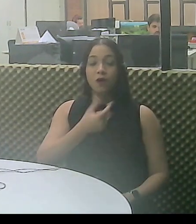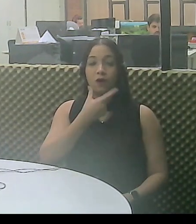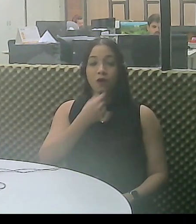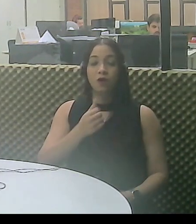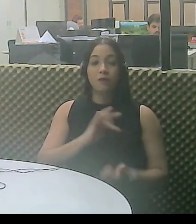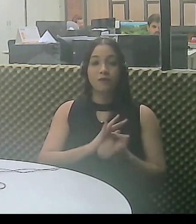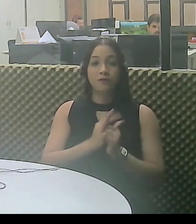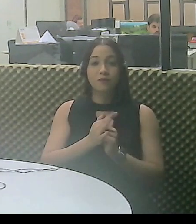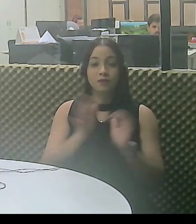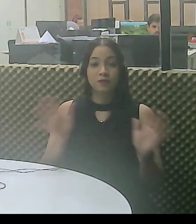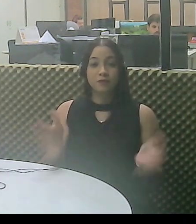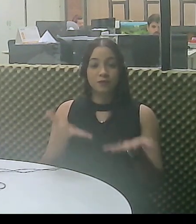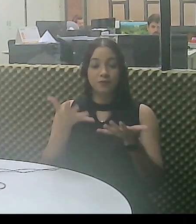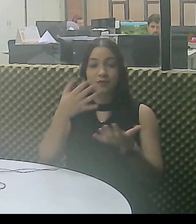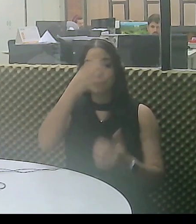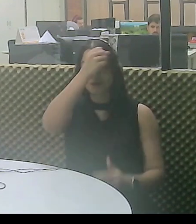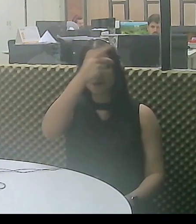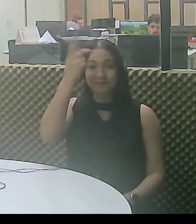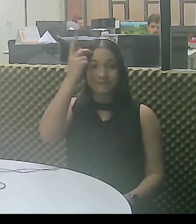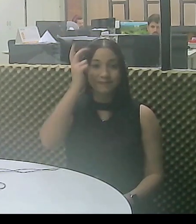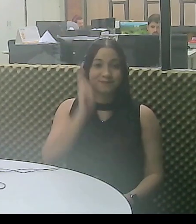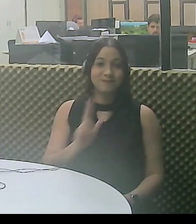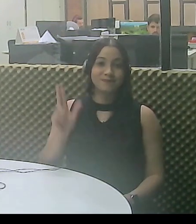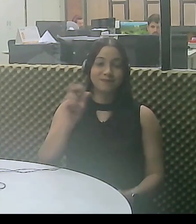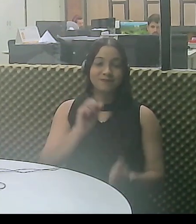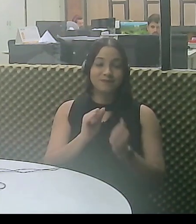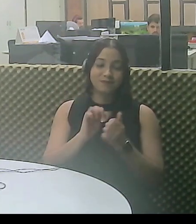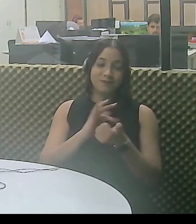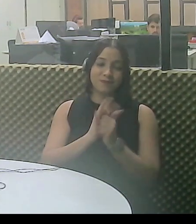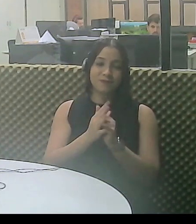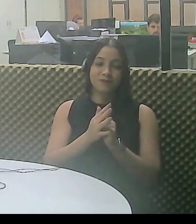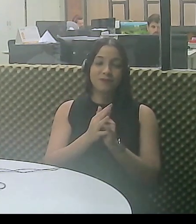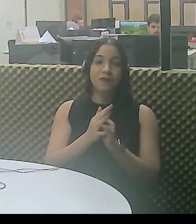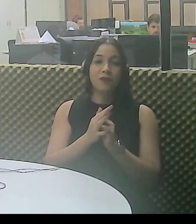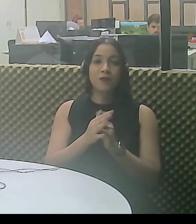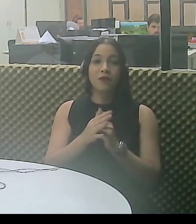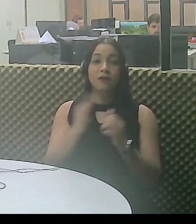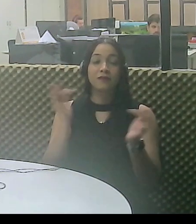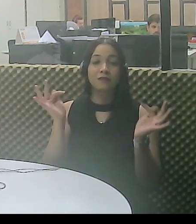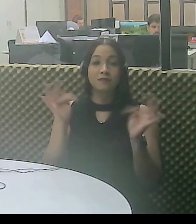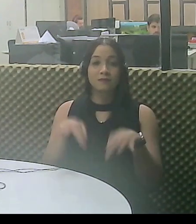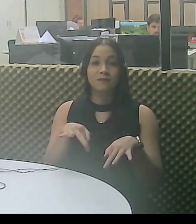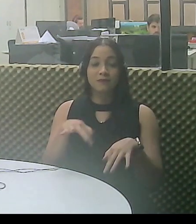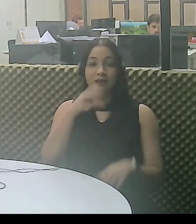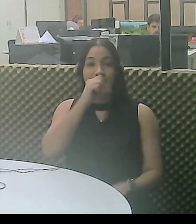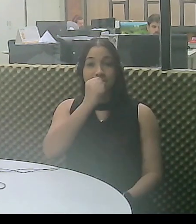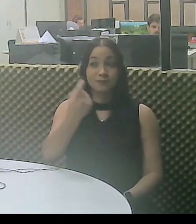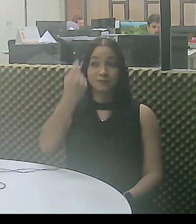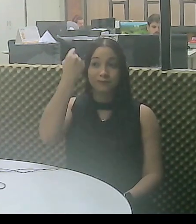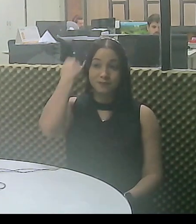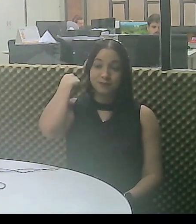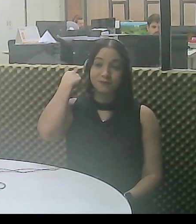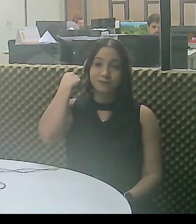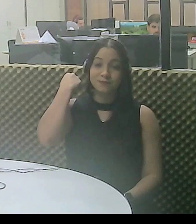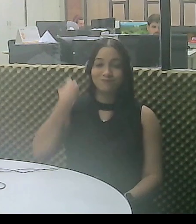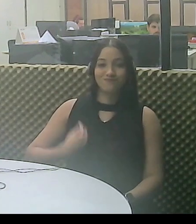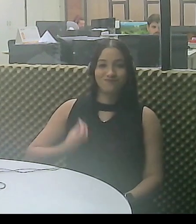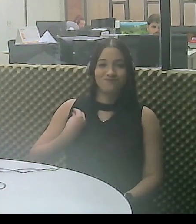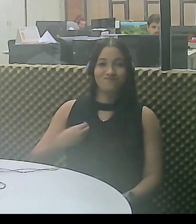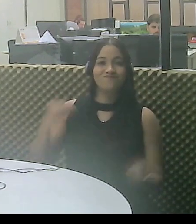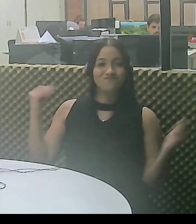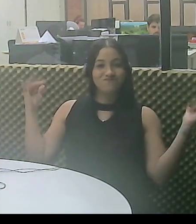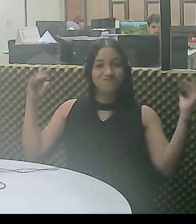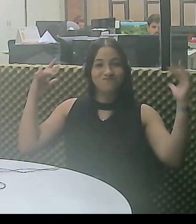competição promovida pela Prefeitura de Uberlândia por meio da fuel foi encerrada no último sábado com boa presença de